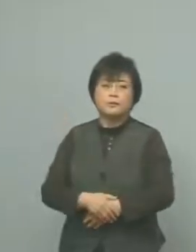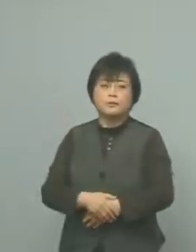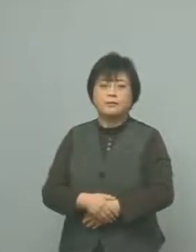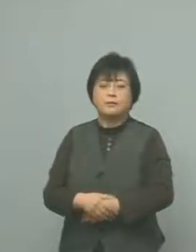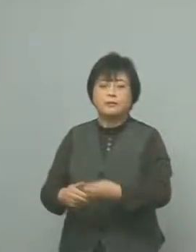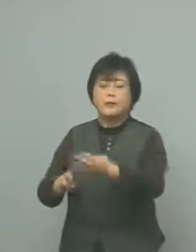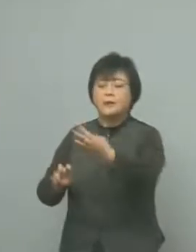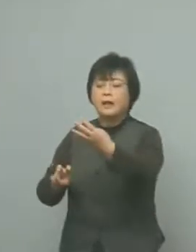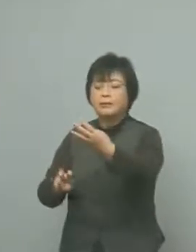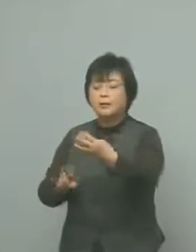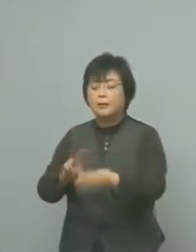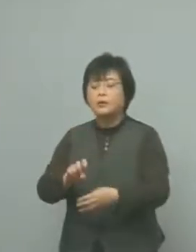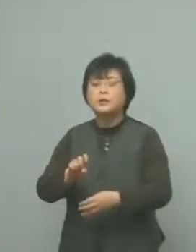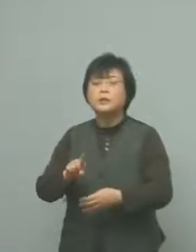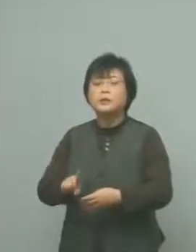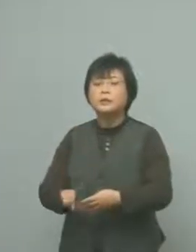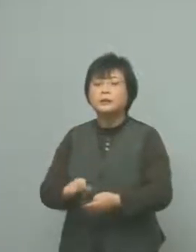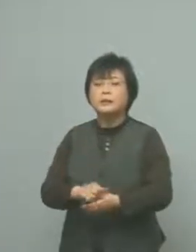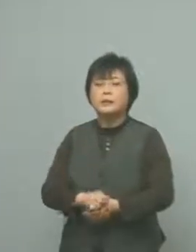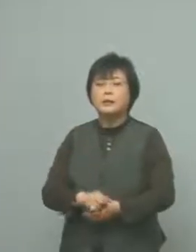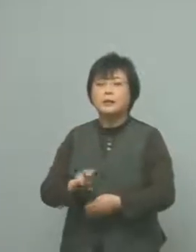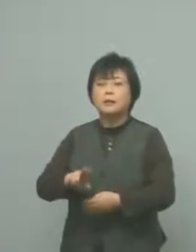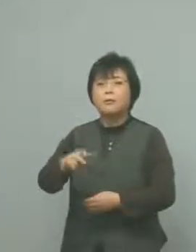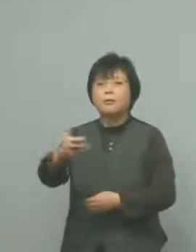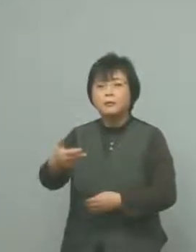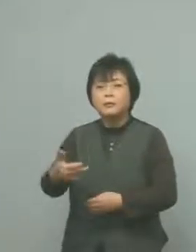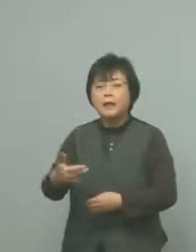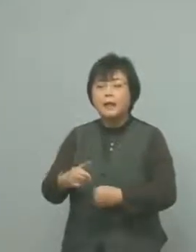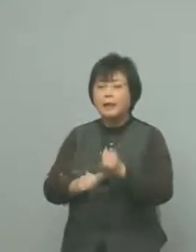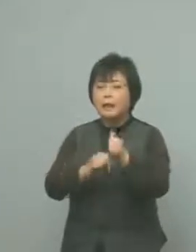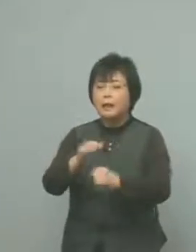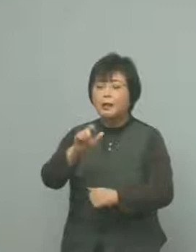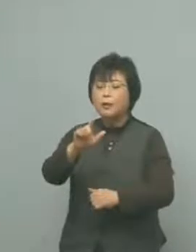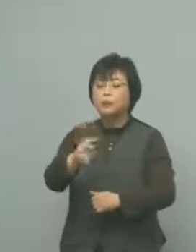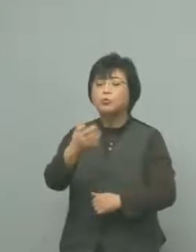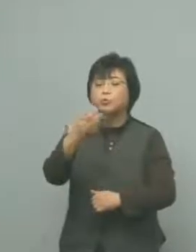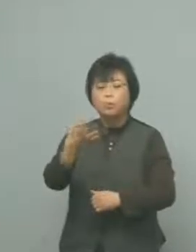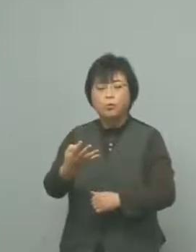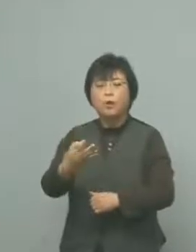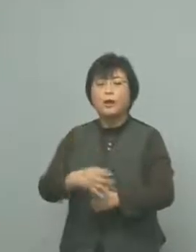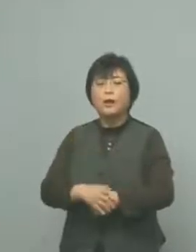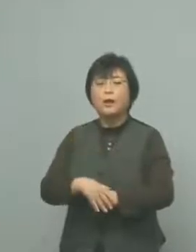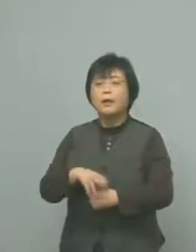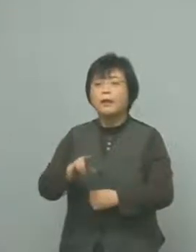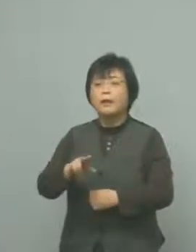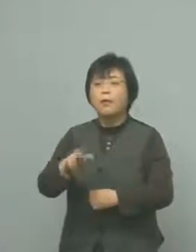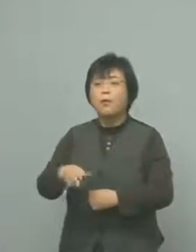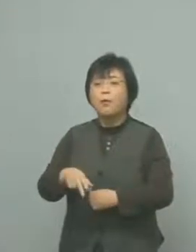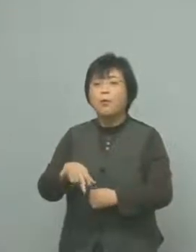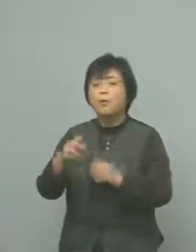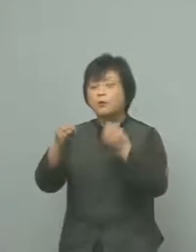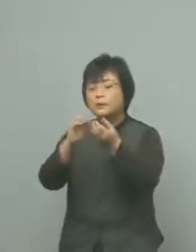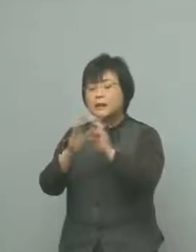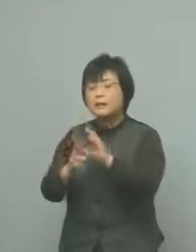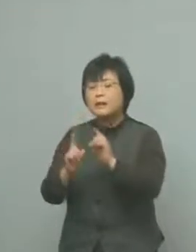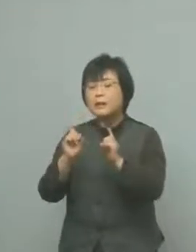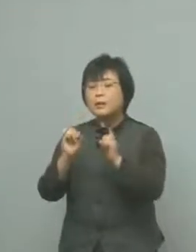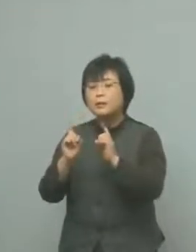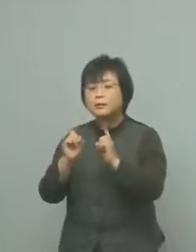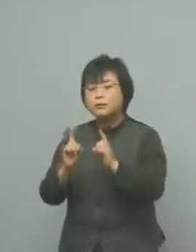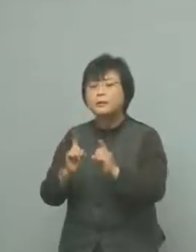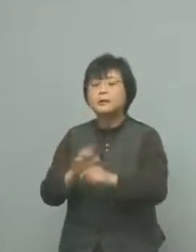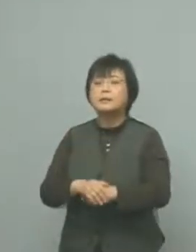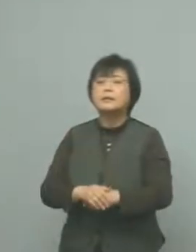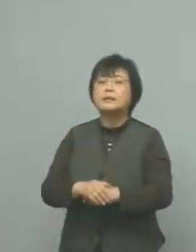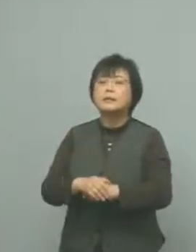月20日と21日に天童市で第64回天童桜祭り人間将棋が